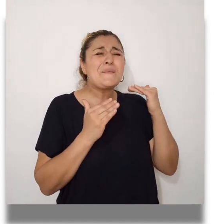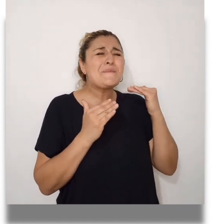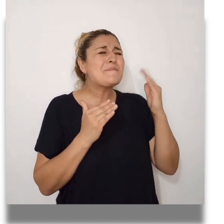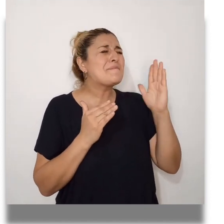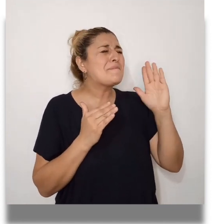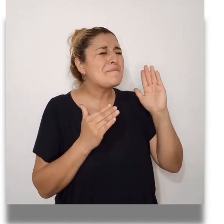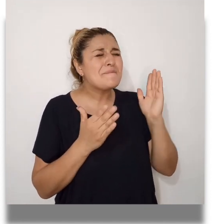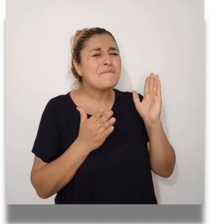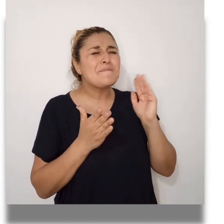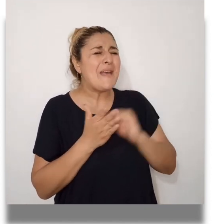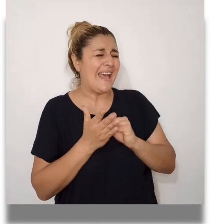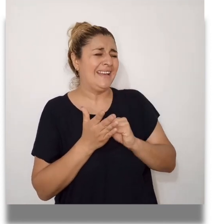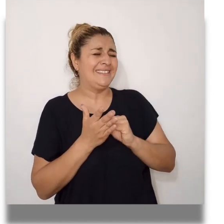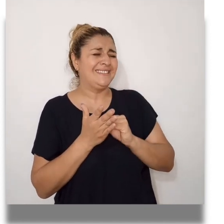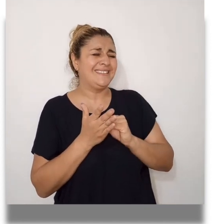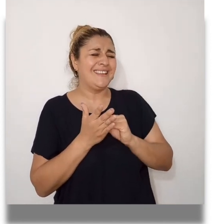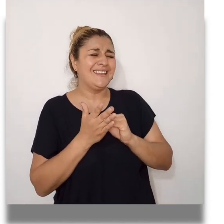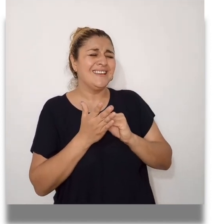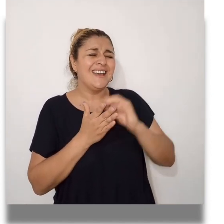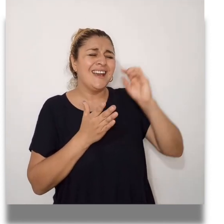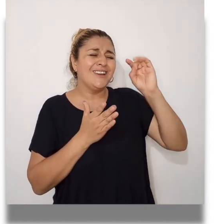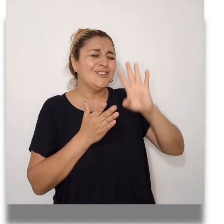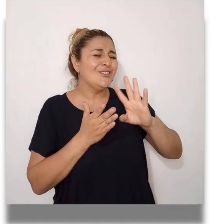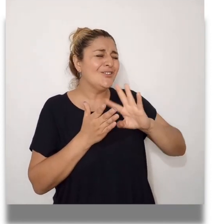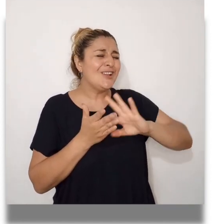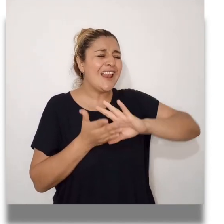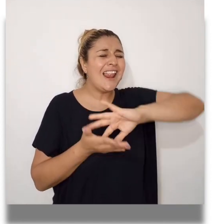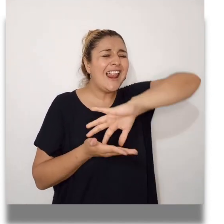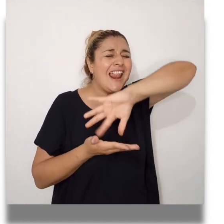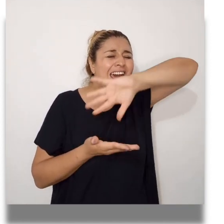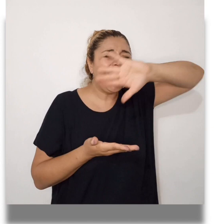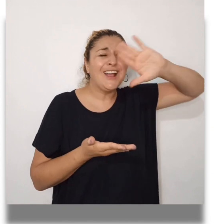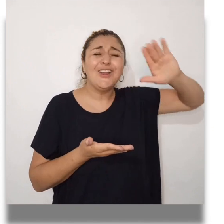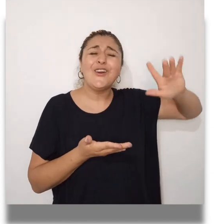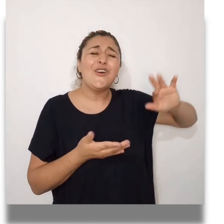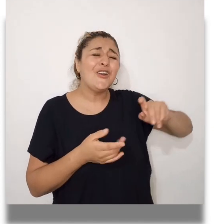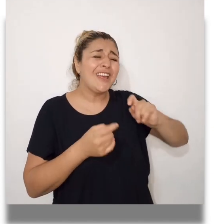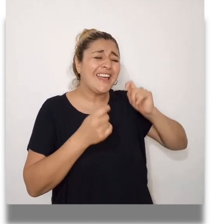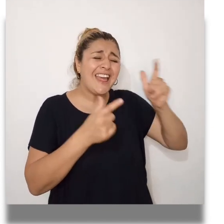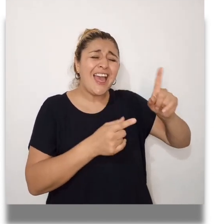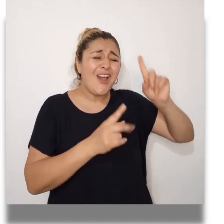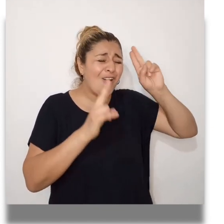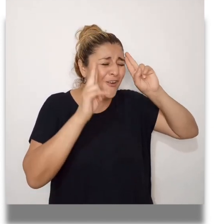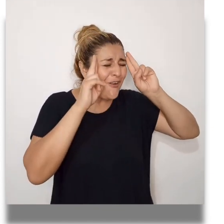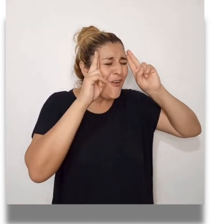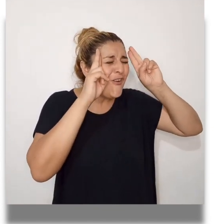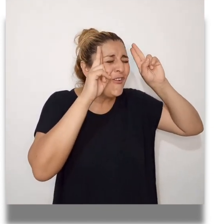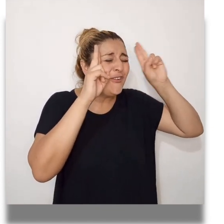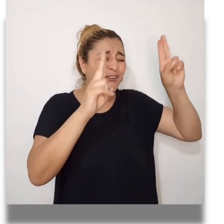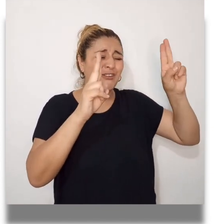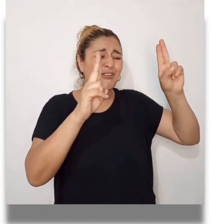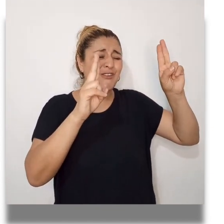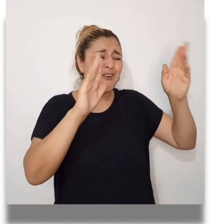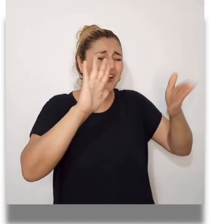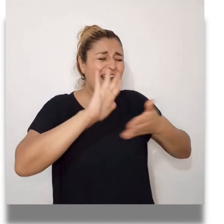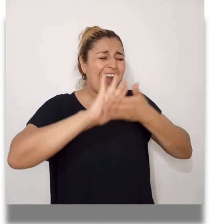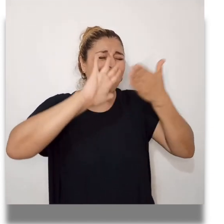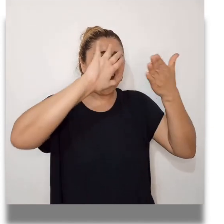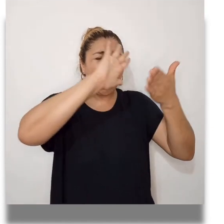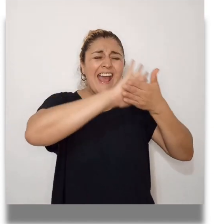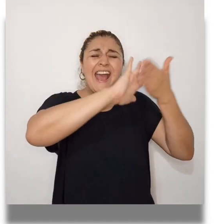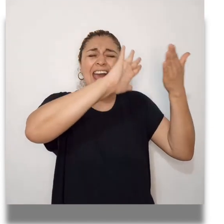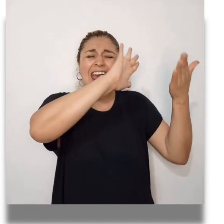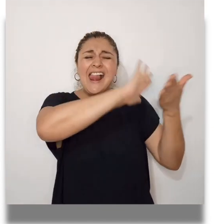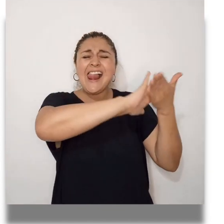la gloire. A ti solo la gloria. L'honneur. El honor. La louange. L'alabanza.